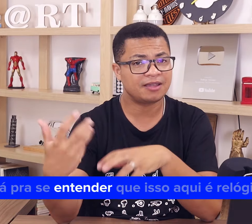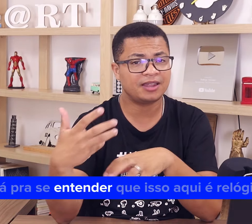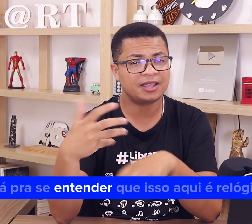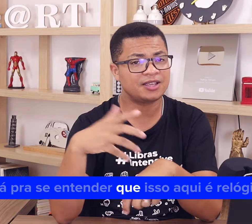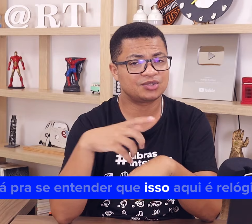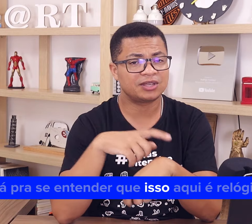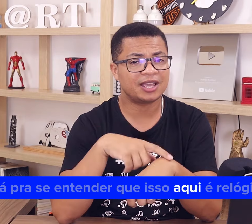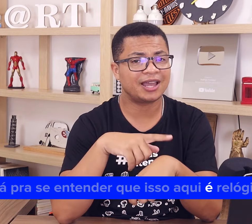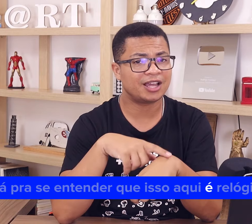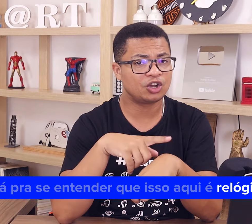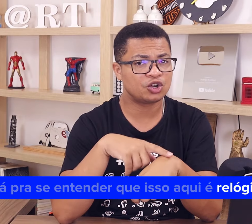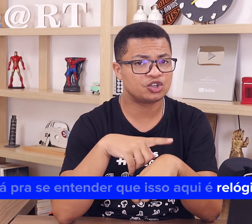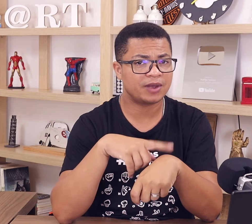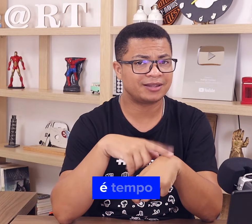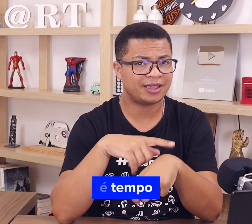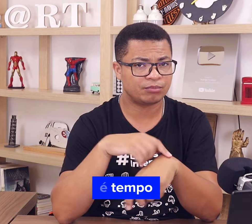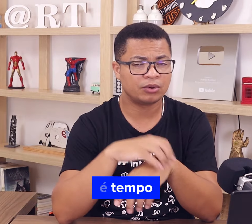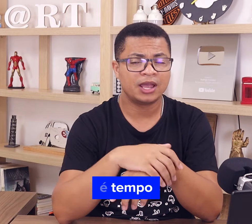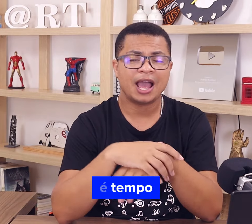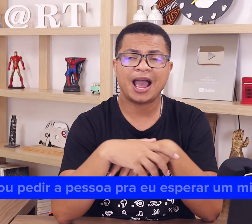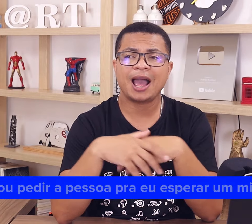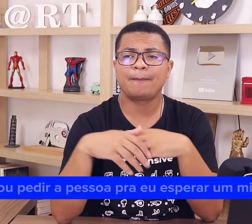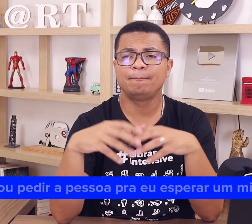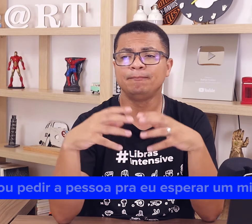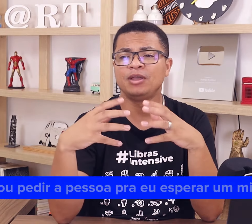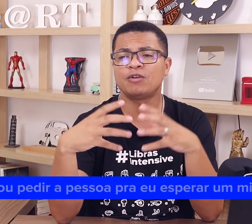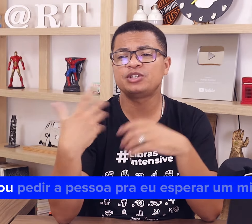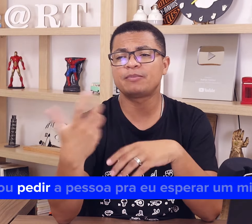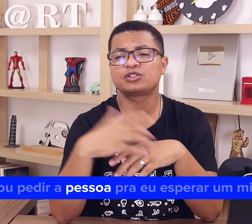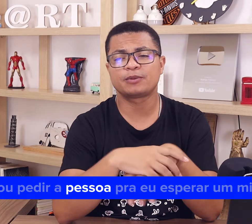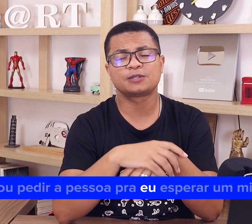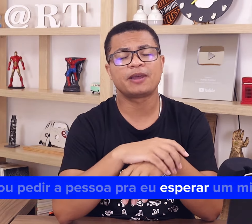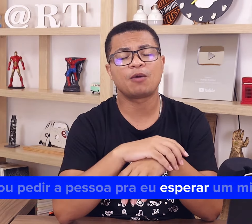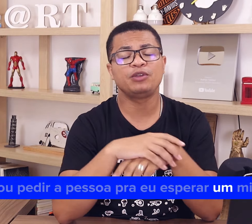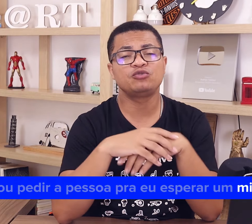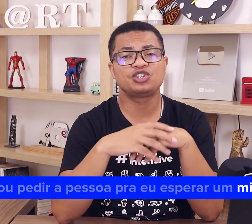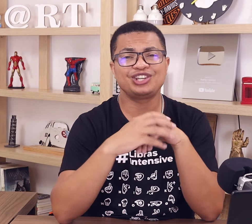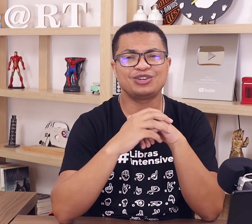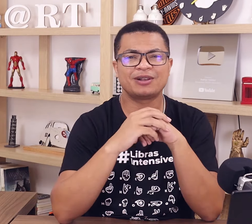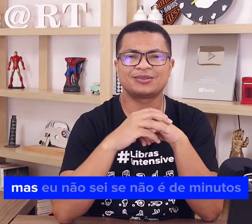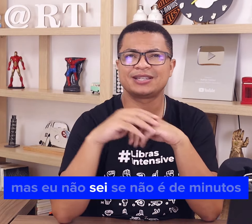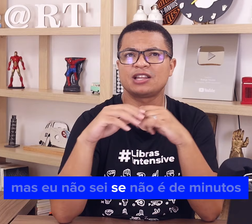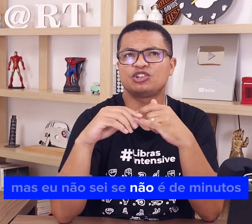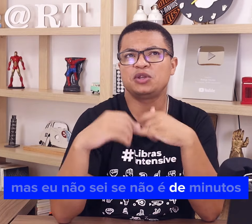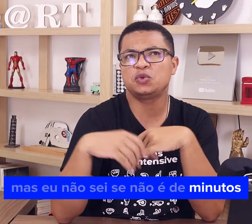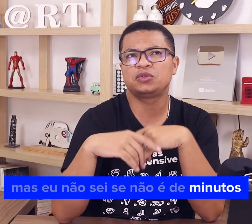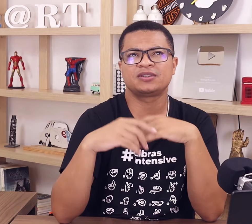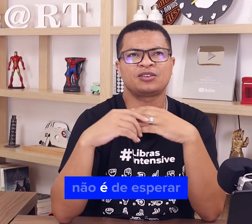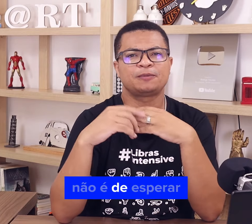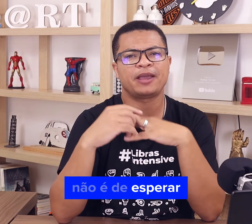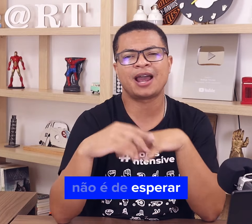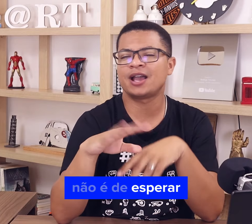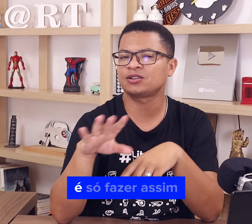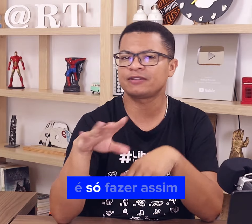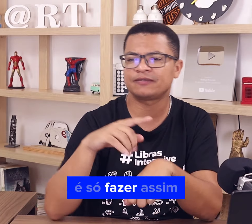entender que isso aqui é relógio, é tempo. Tipo, ah, eu vou pedir a pessoa pra eu esperar um minutinho, mas eu não sei sinal de minuto, não sei sinal de esperar. É só fazer